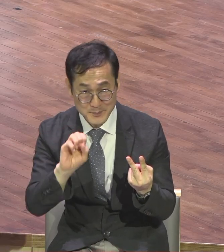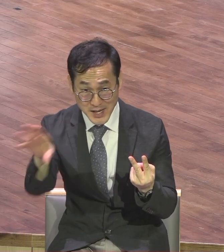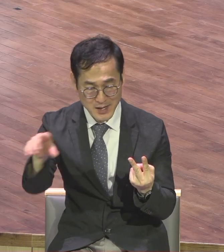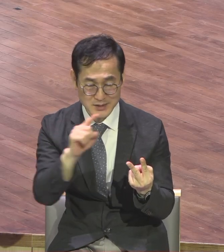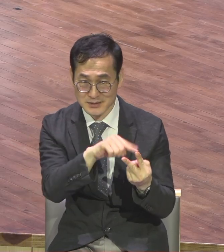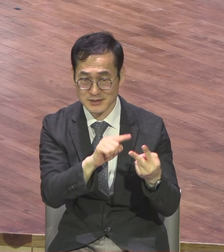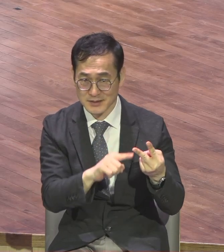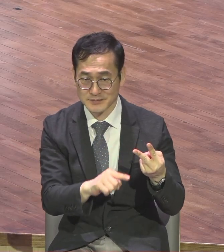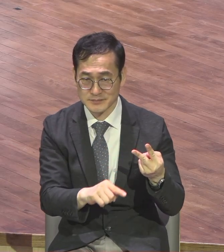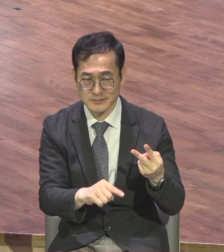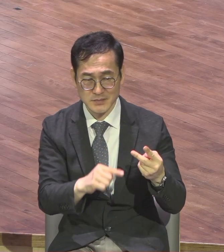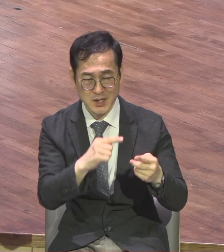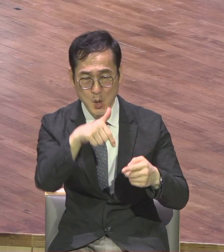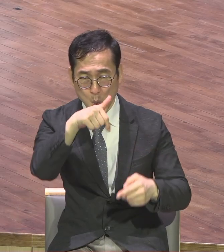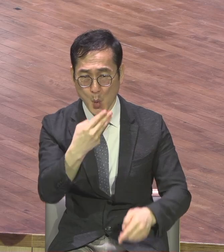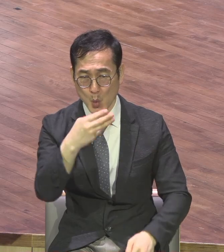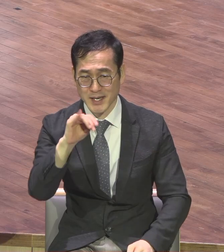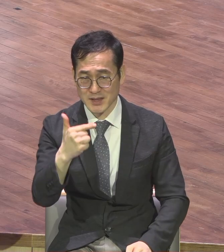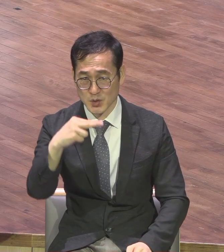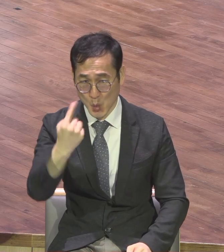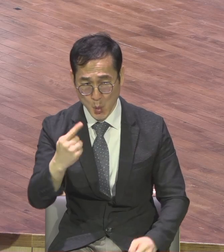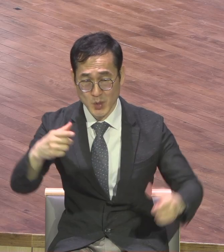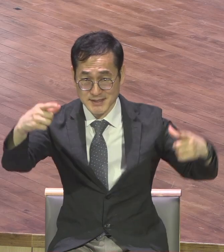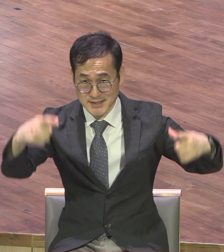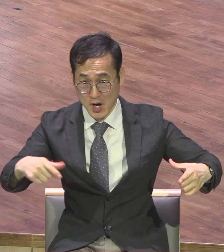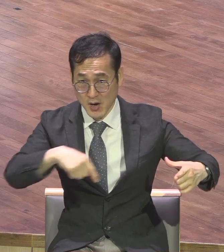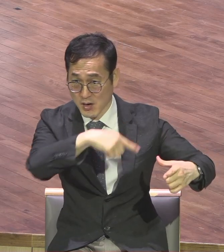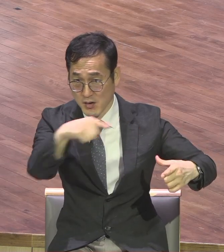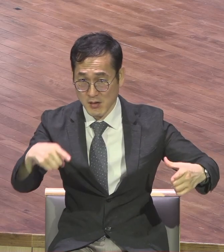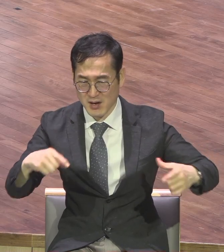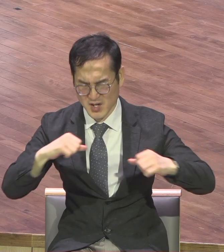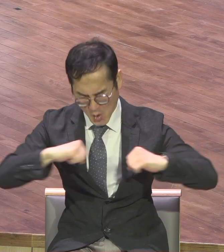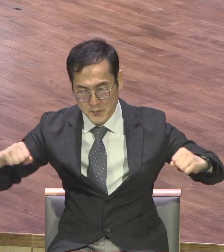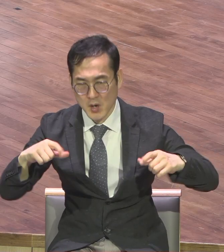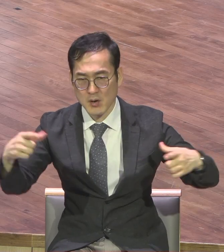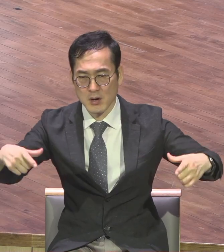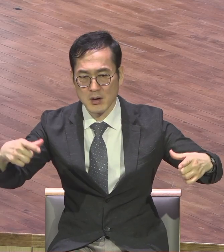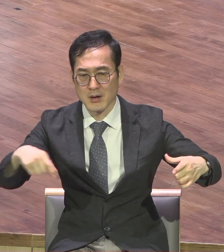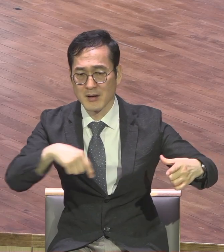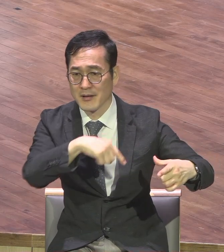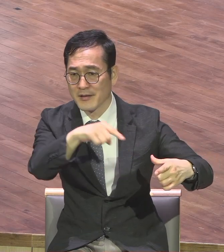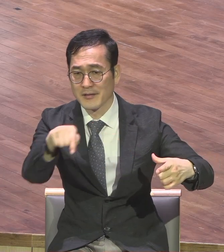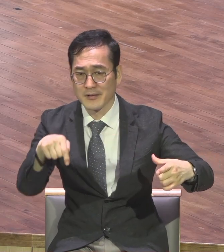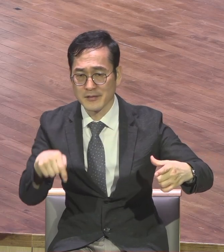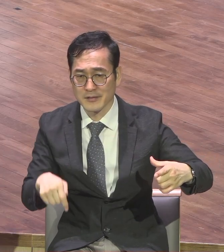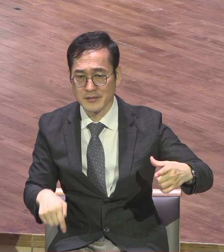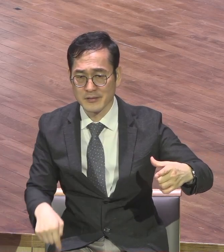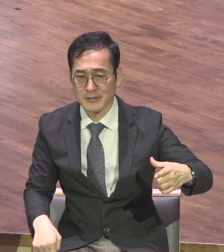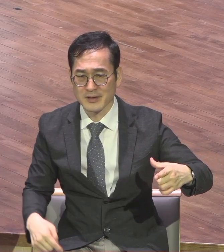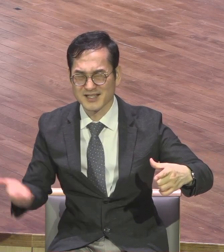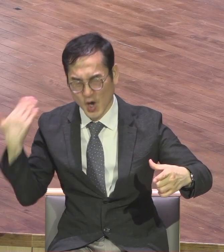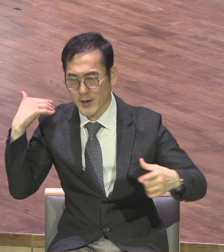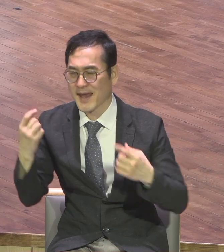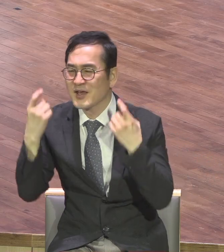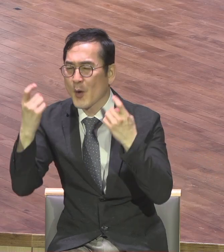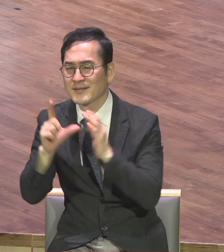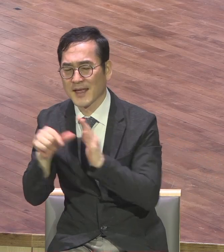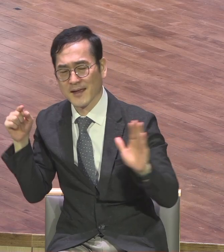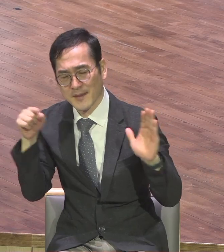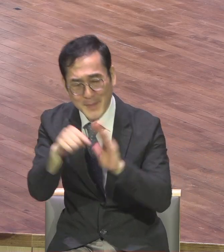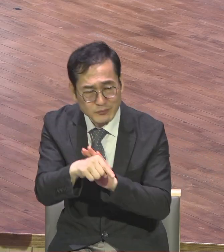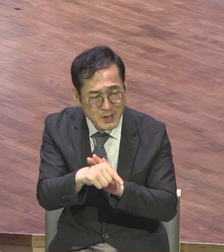고린도 엄청 큰 지역입니다. 요즘 말하면요 고린도 그러면요 그 당시 제가 고린도 지역을 가봤거든요. 그 고린도 지역이